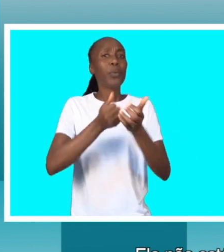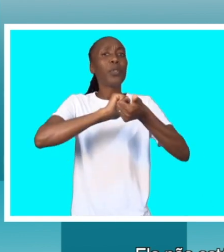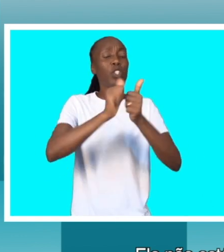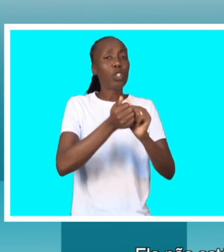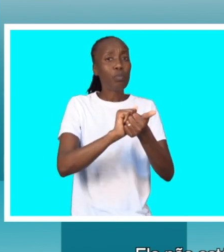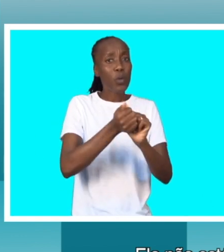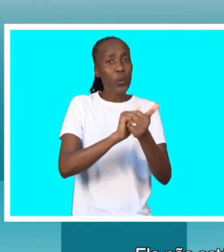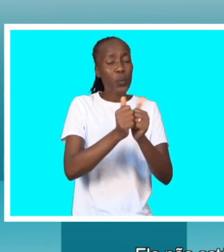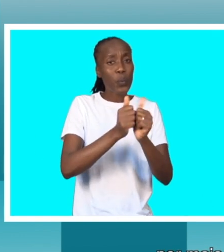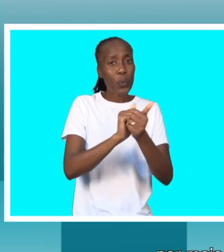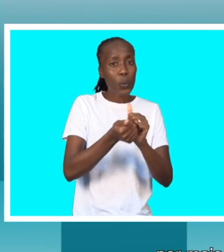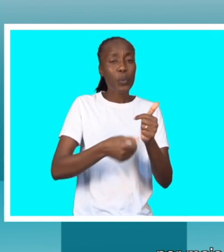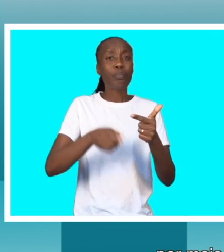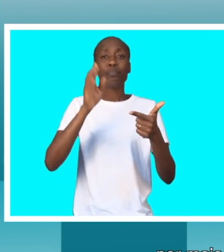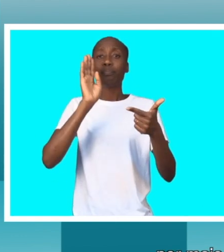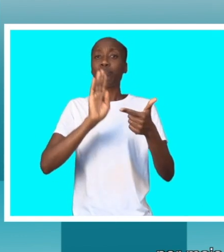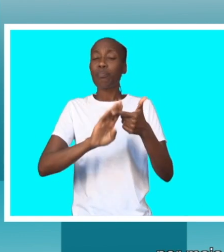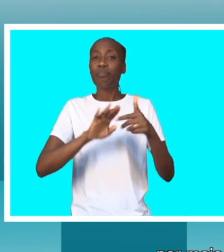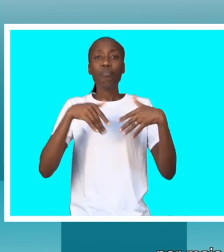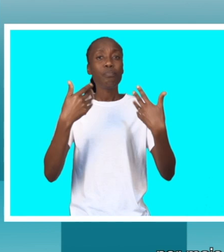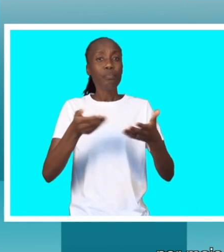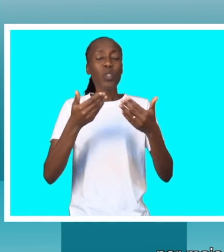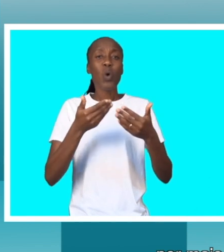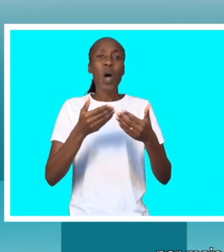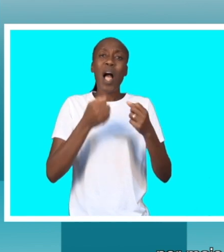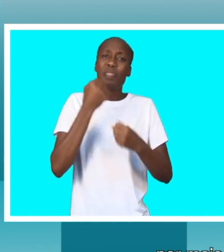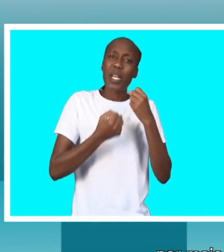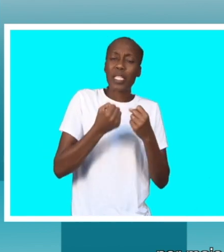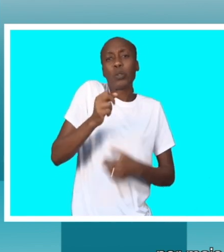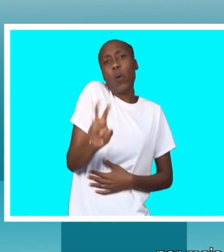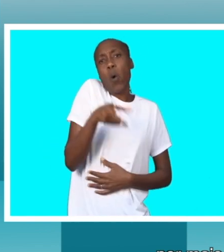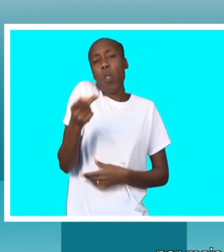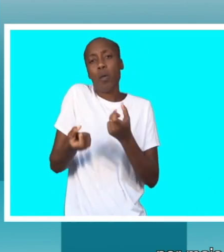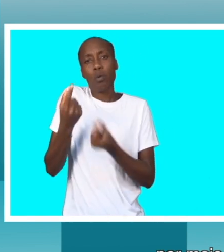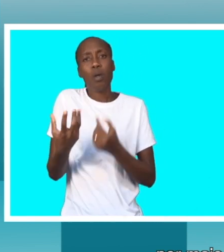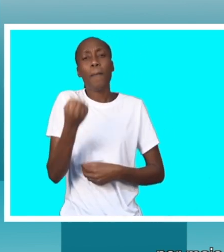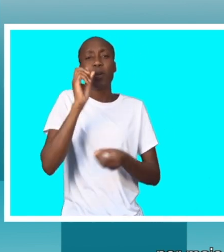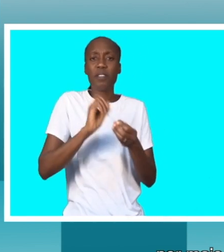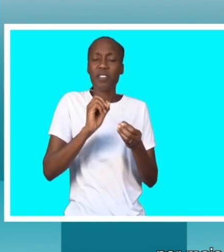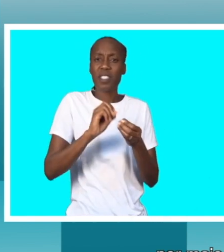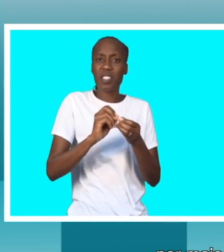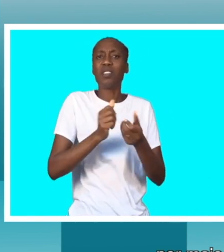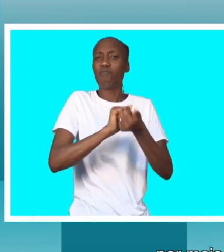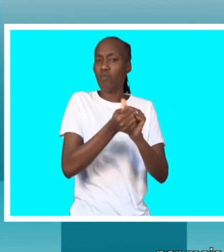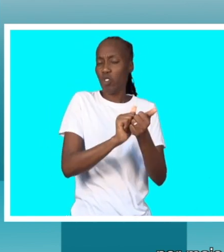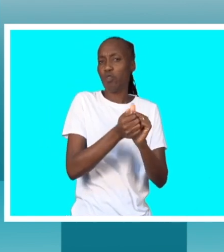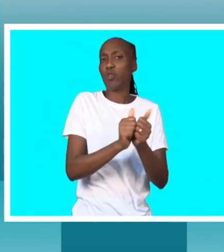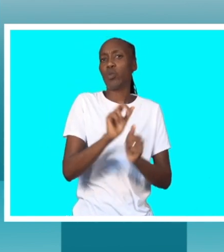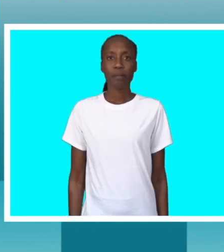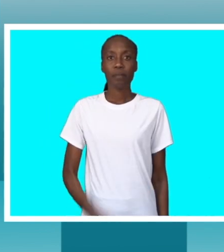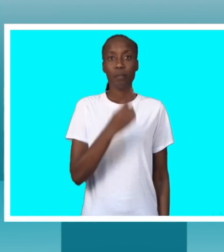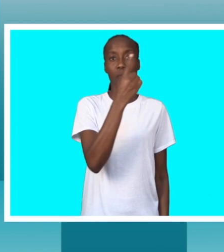Tudo o que é Para desporto Não Mas que não seja O atletismo Ele também Pode fazer Outro tipo De